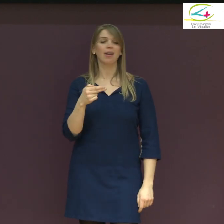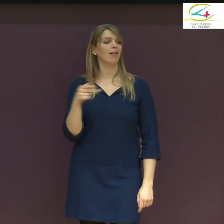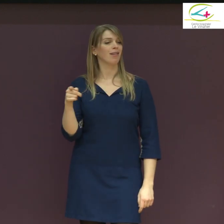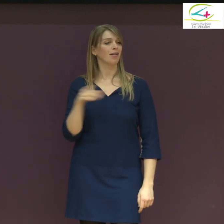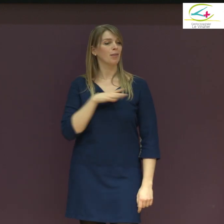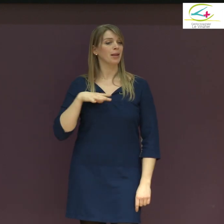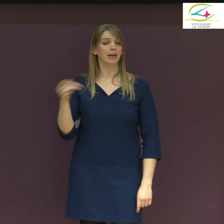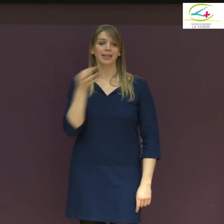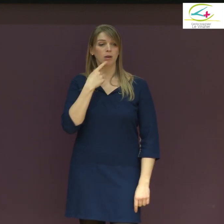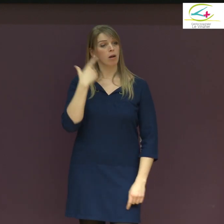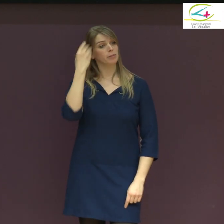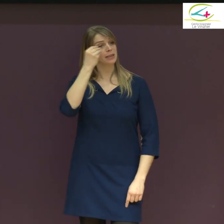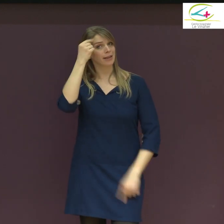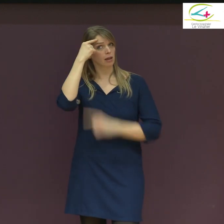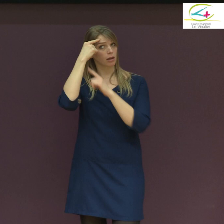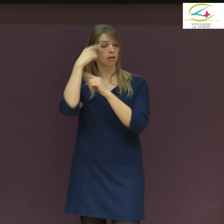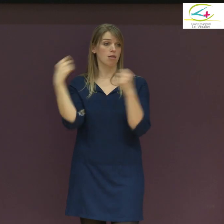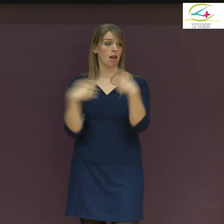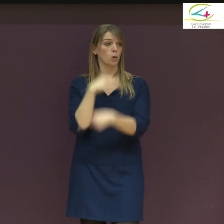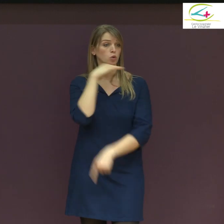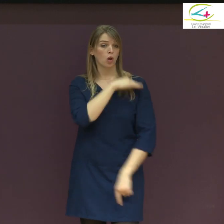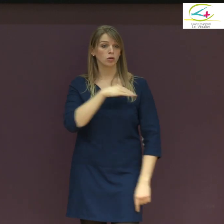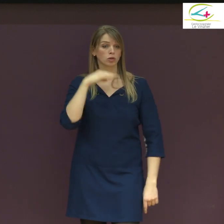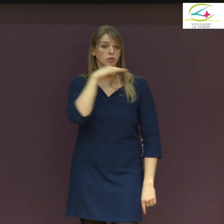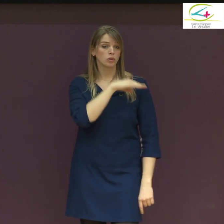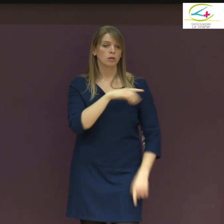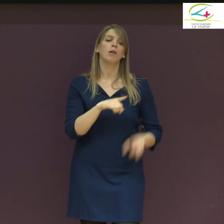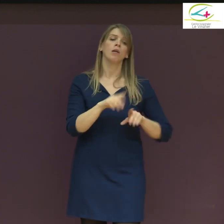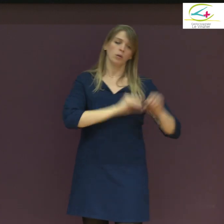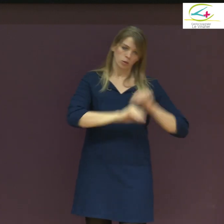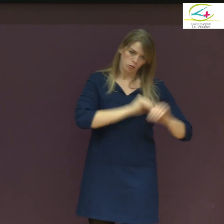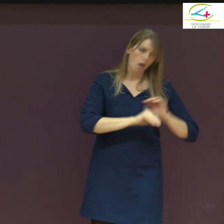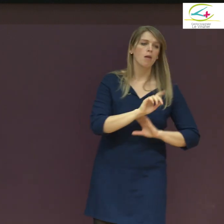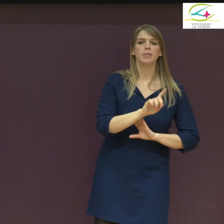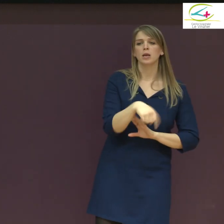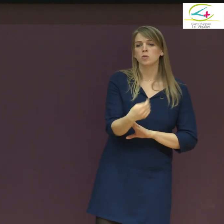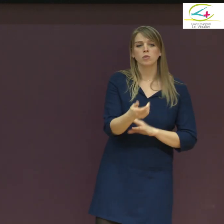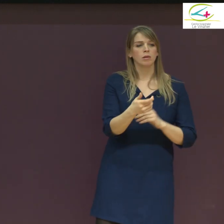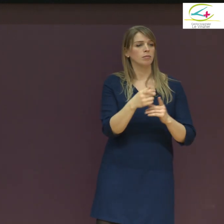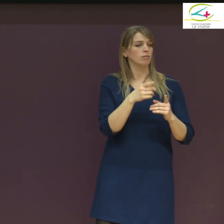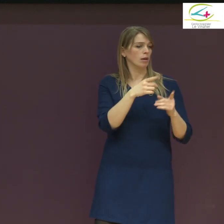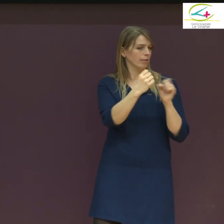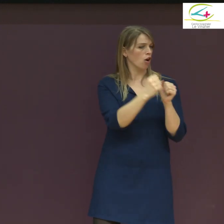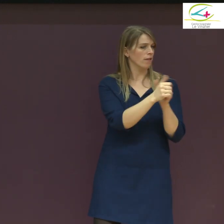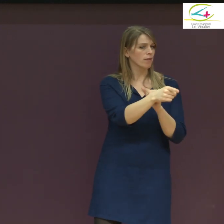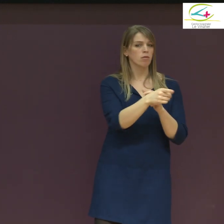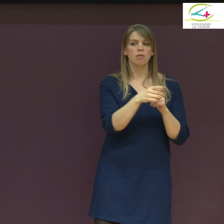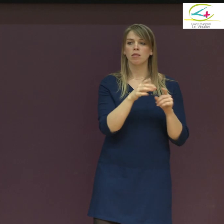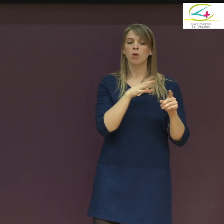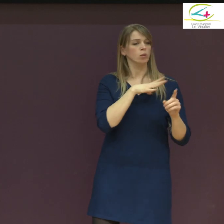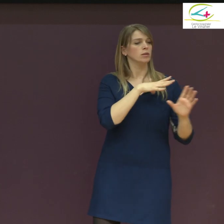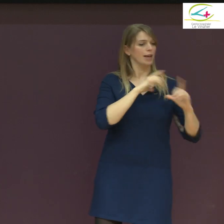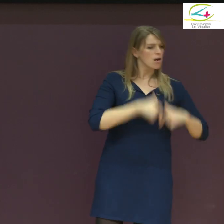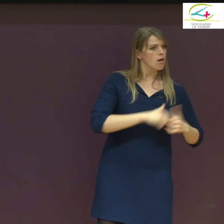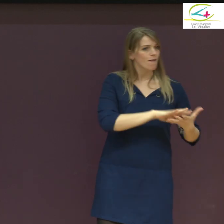était une urgence. Donc, il n'y a pas que du soin, je parle que de la... Et je vous rejoins tout à fait, il y a la façon dont l'école